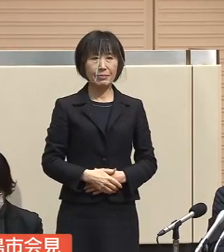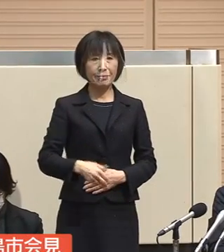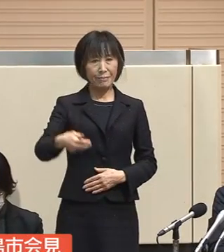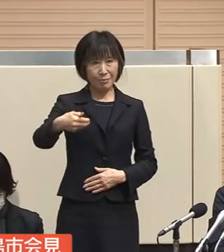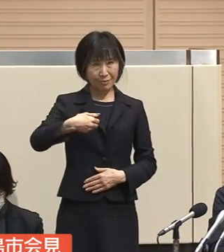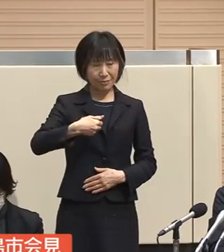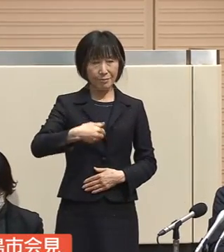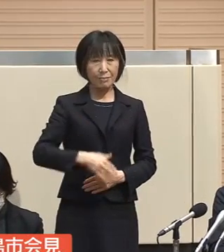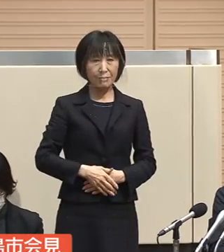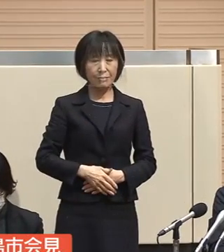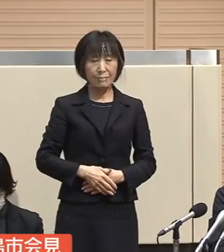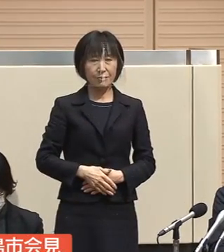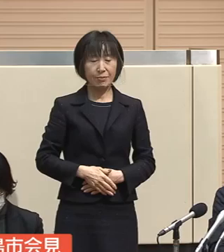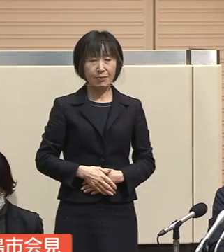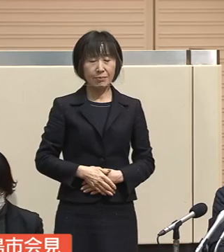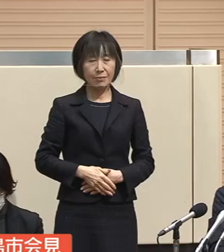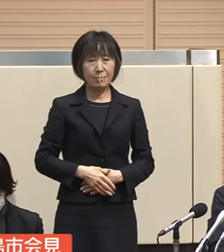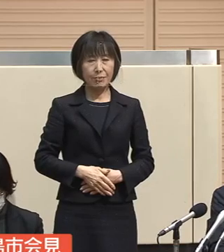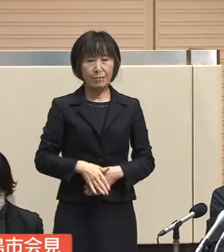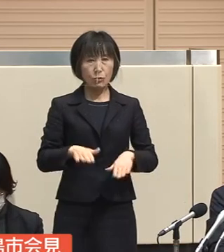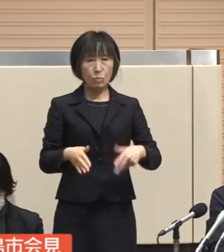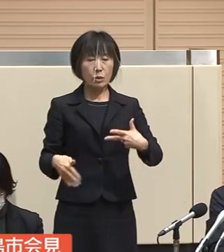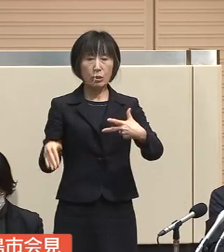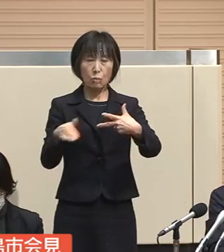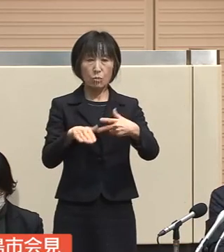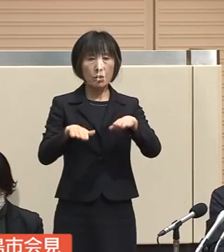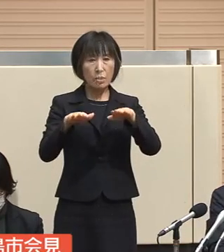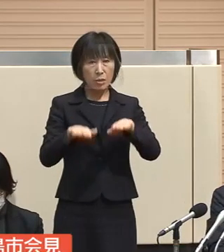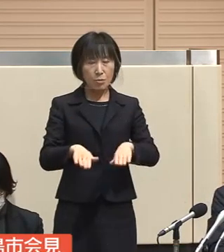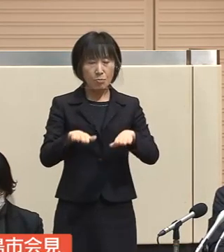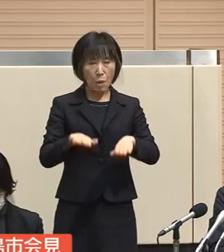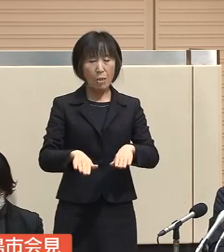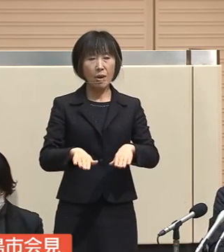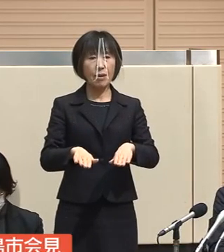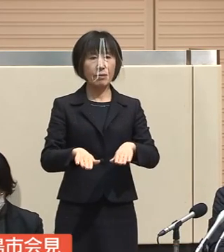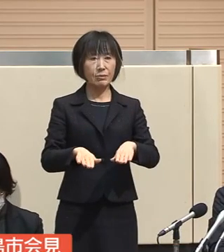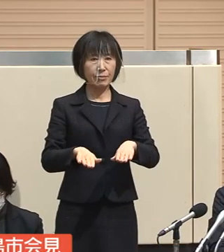この施設は現在は、はい、入所所ということなので、